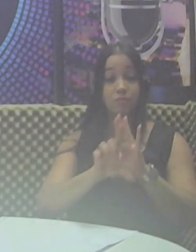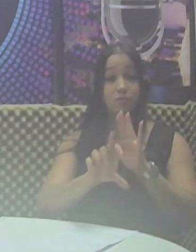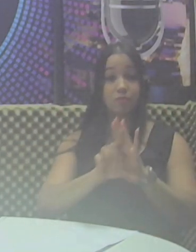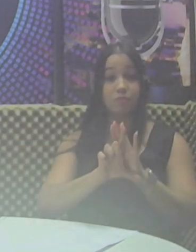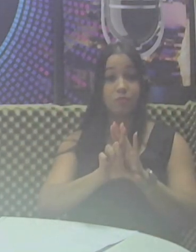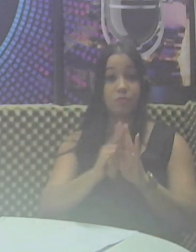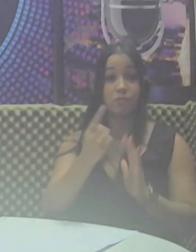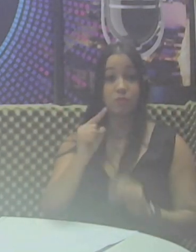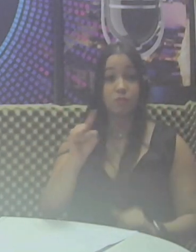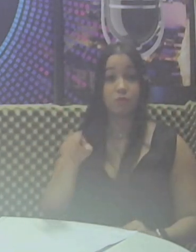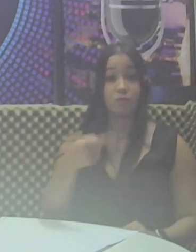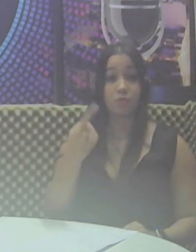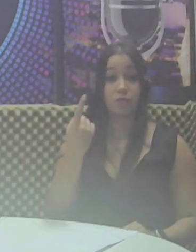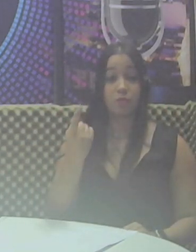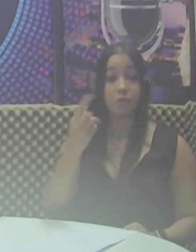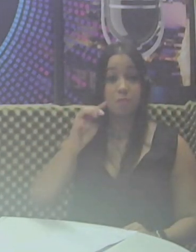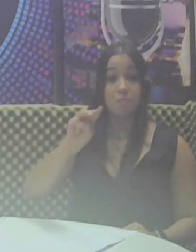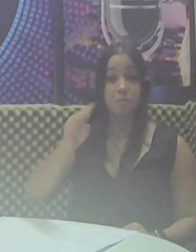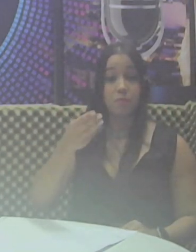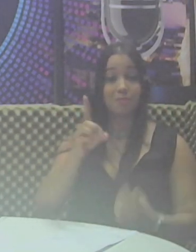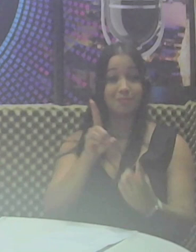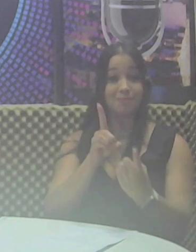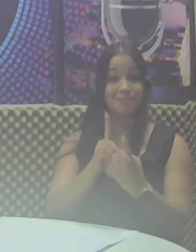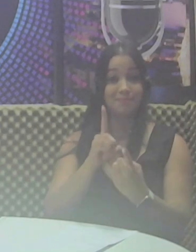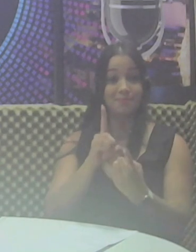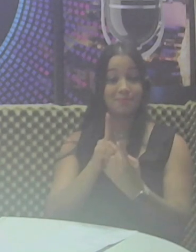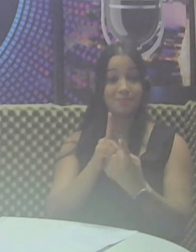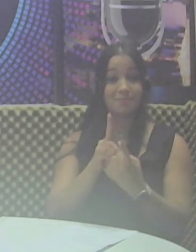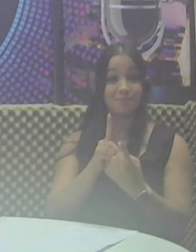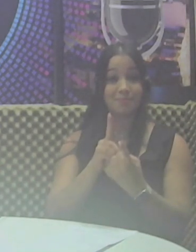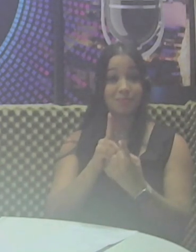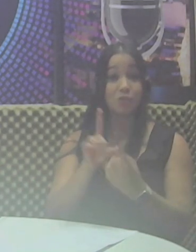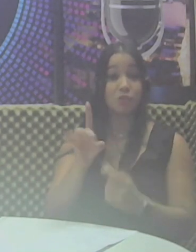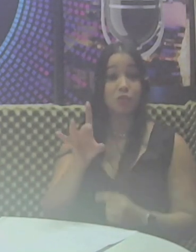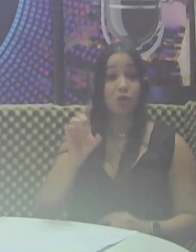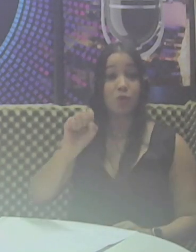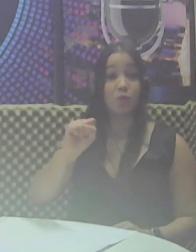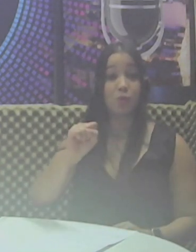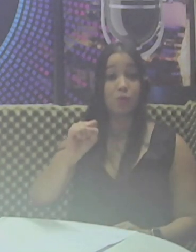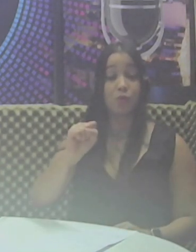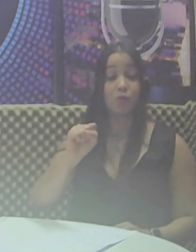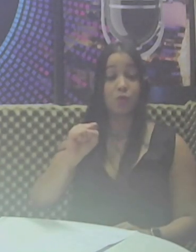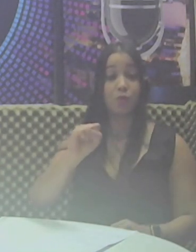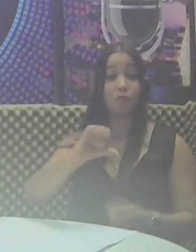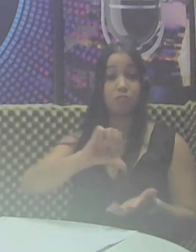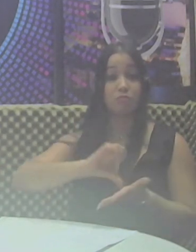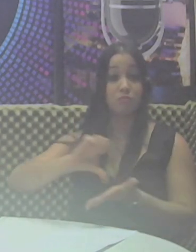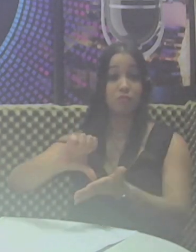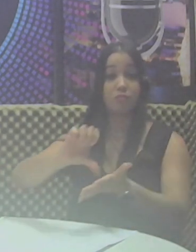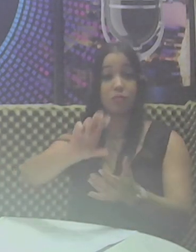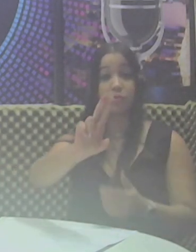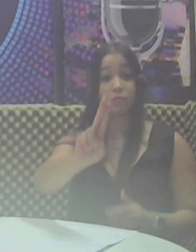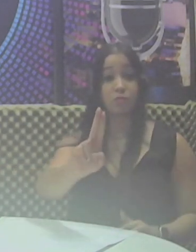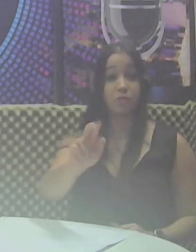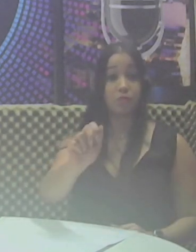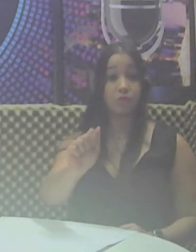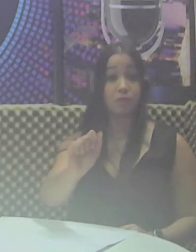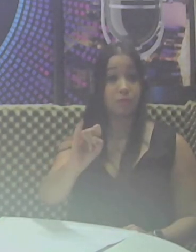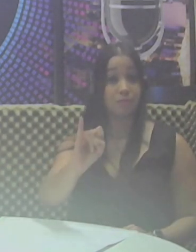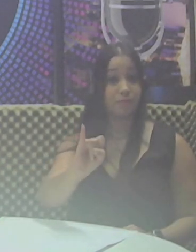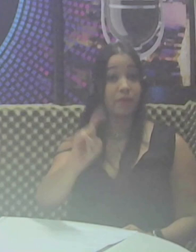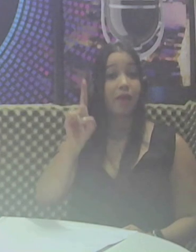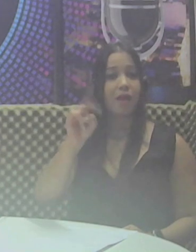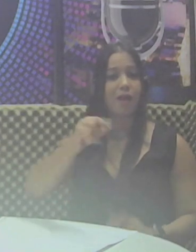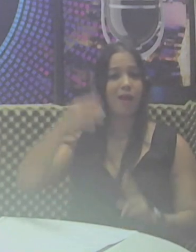de atendimentos realizados apenas nas 8 unidades de atendimento integrado, as UAIs, que são a referência em